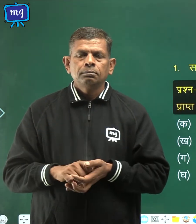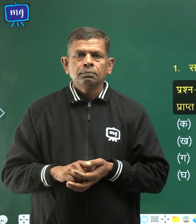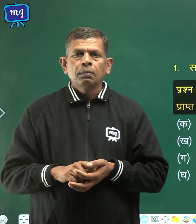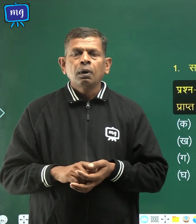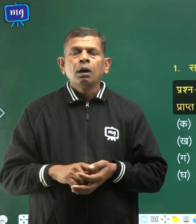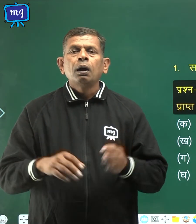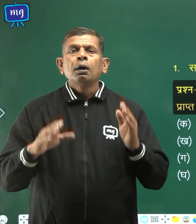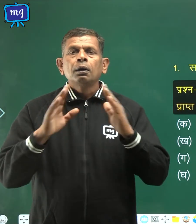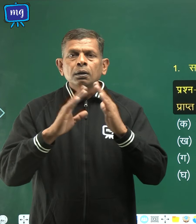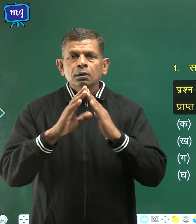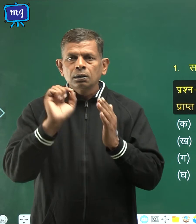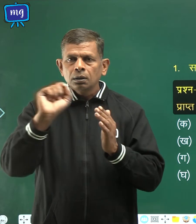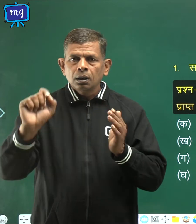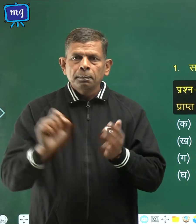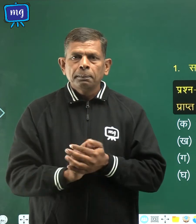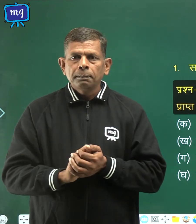गृह कार्य